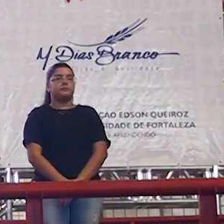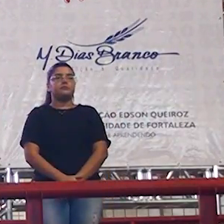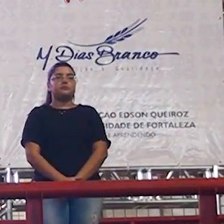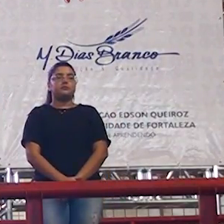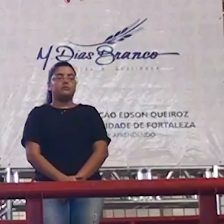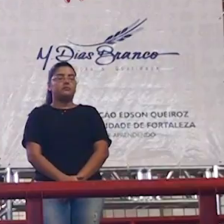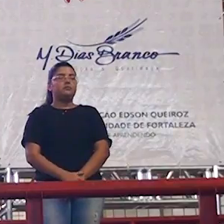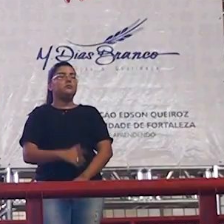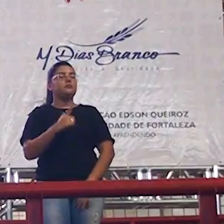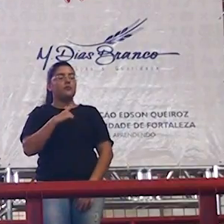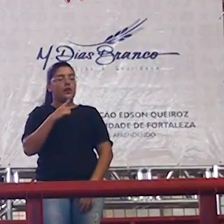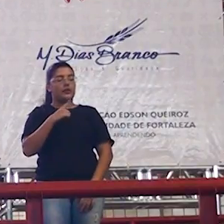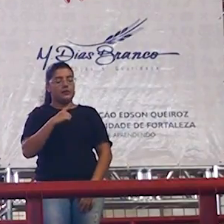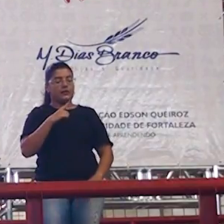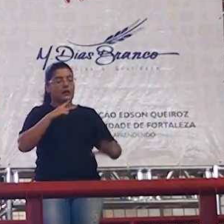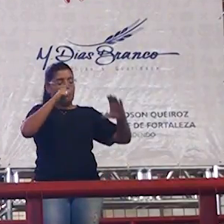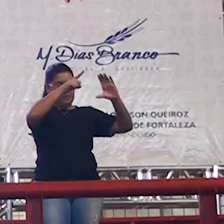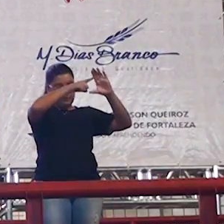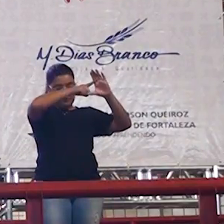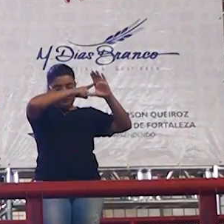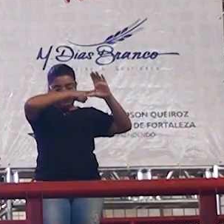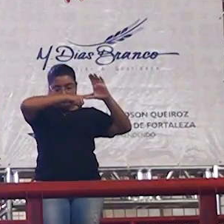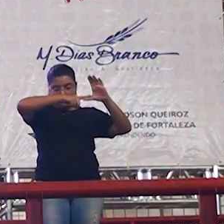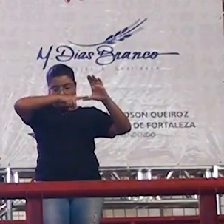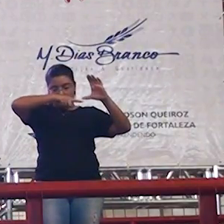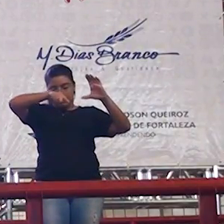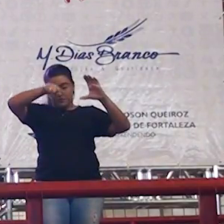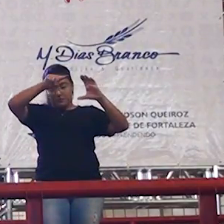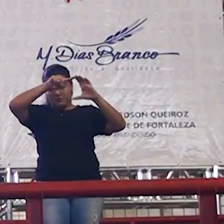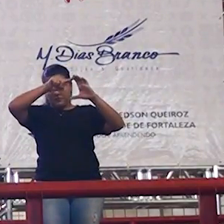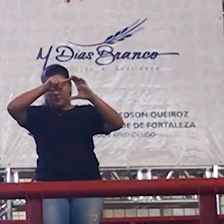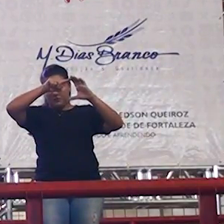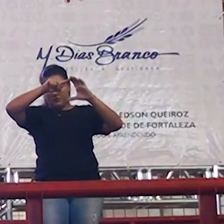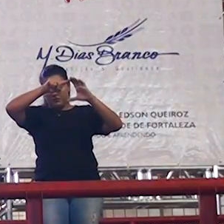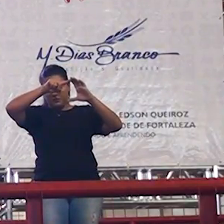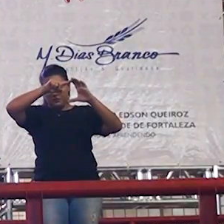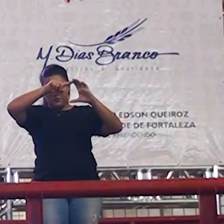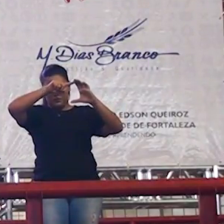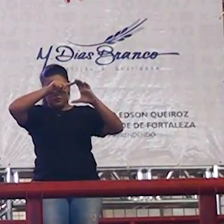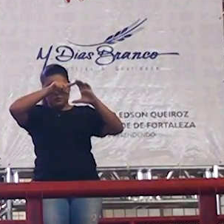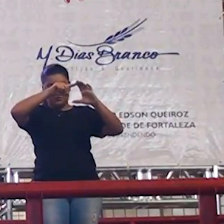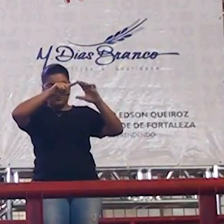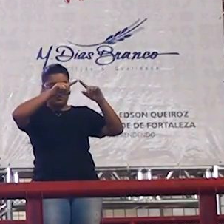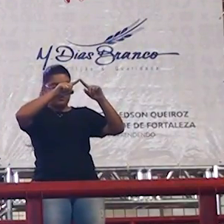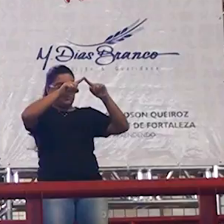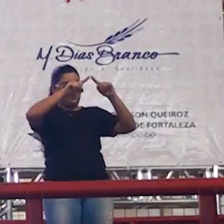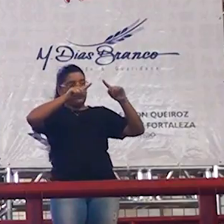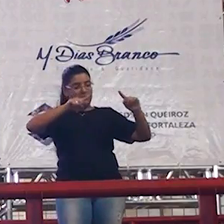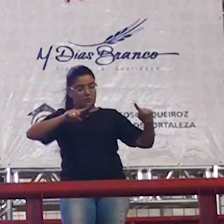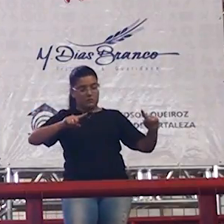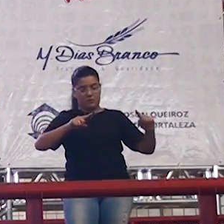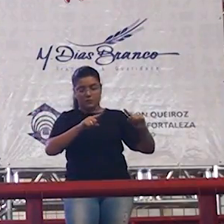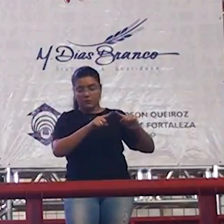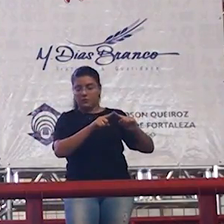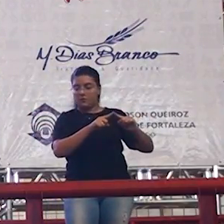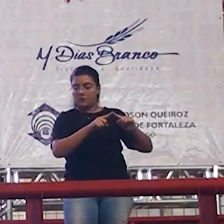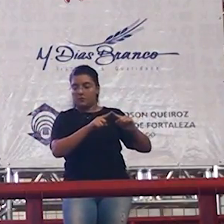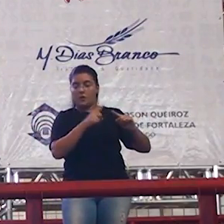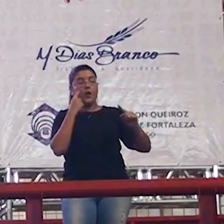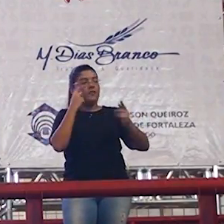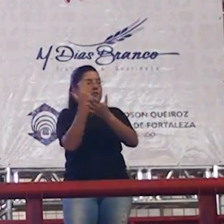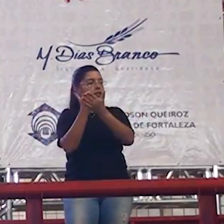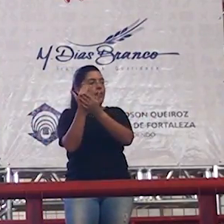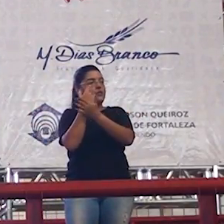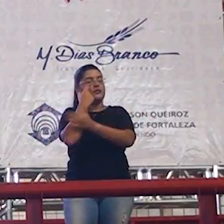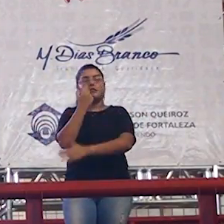eu tenho três setores circular. Então, a área da piscina vai ser o quê? Três vezes a área de